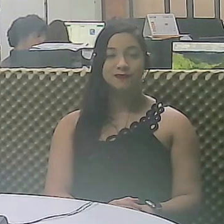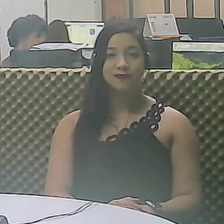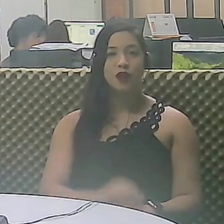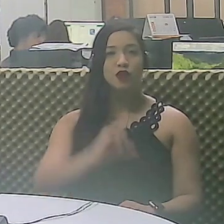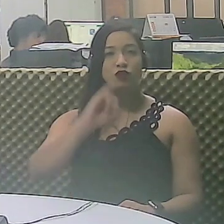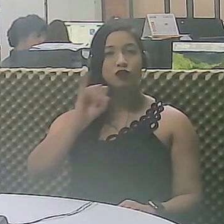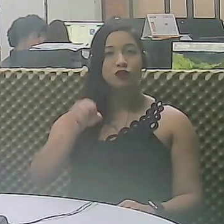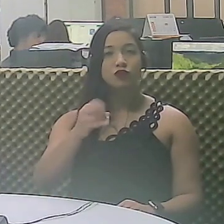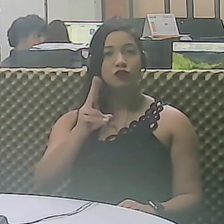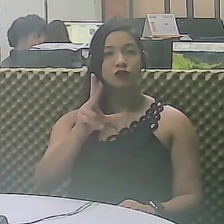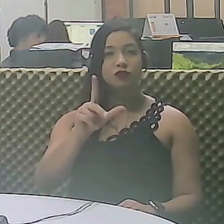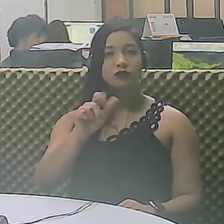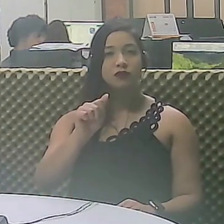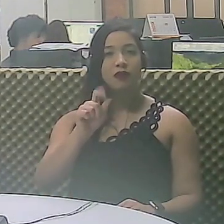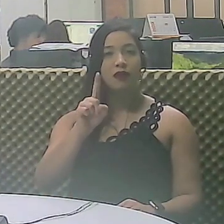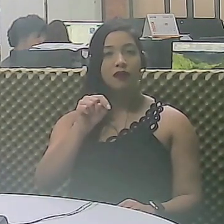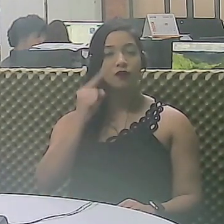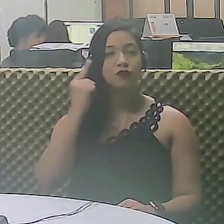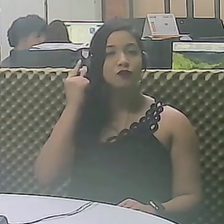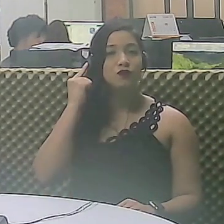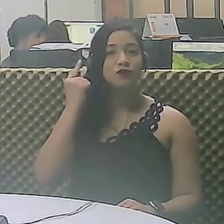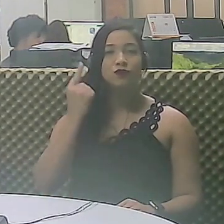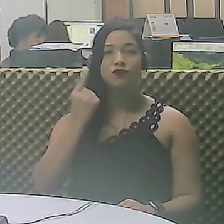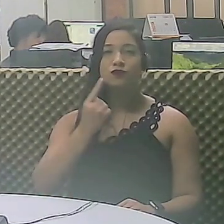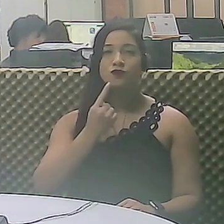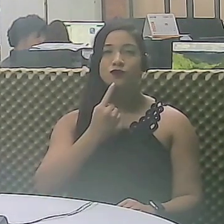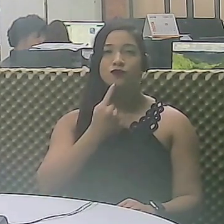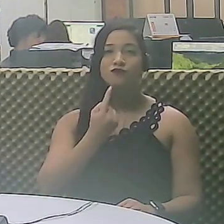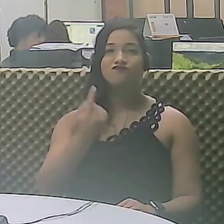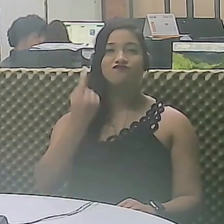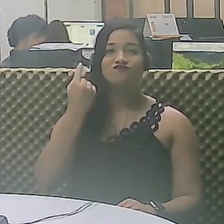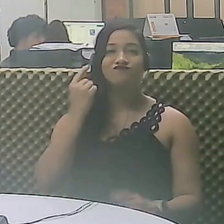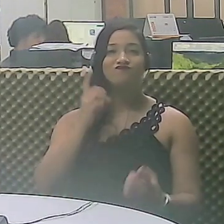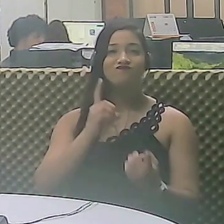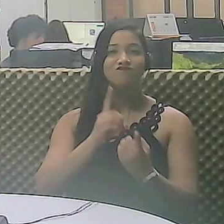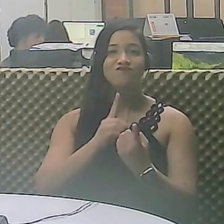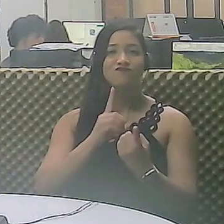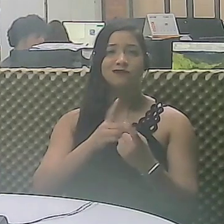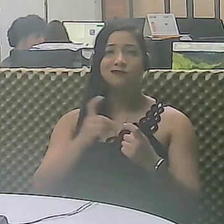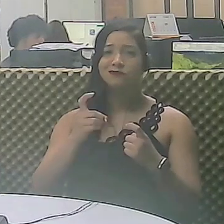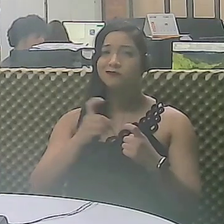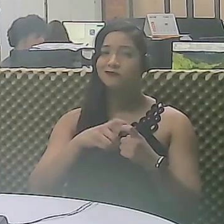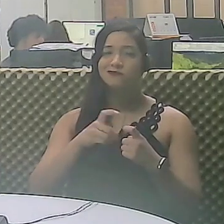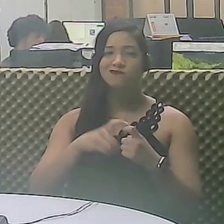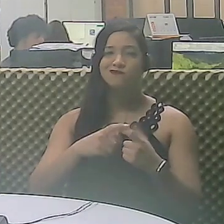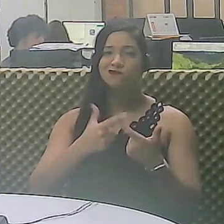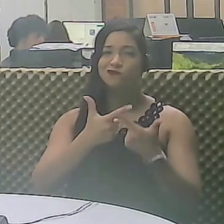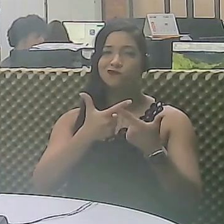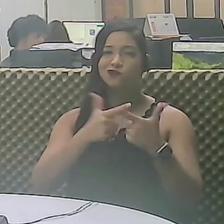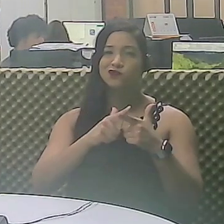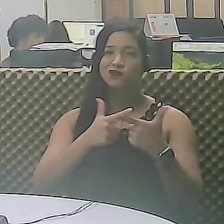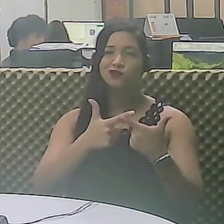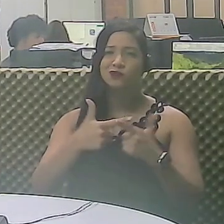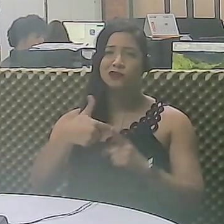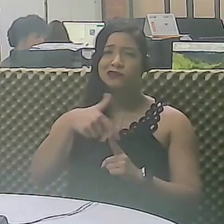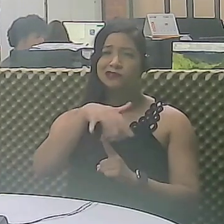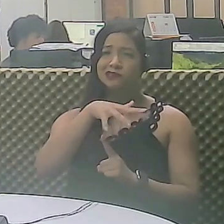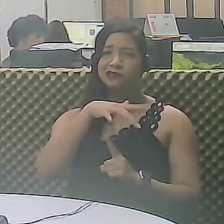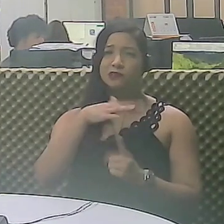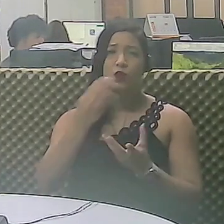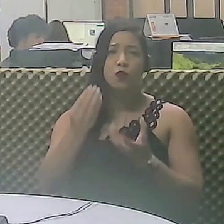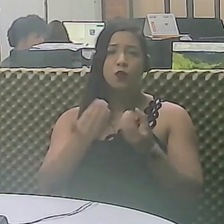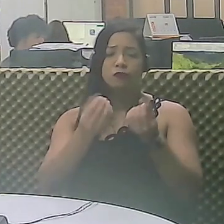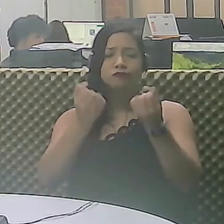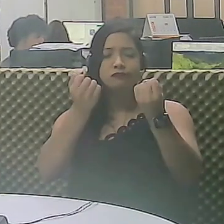Esta é a Júlia, uma deficiente auditiva que, quando precisava de um atendimento médico, enfrentava uma situação crítica. Como